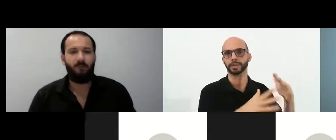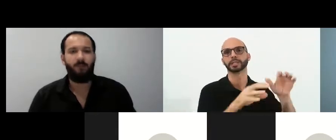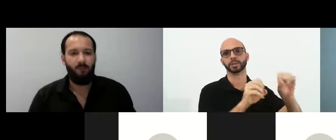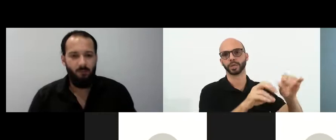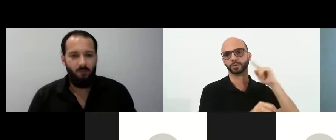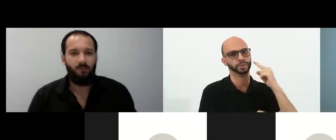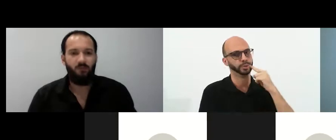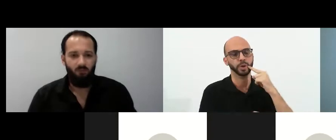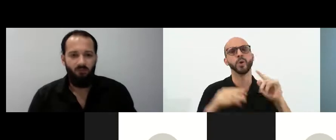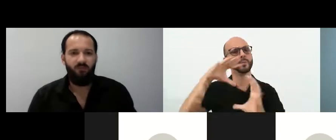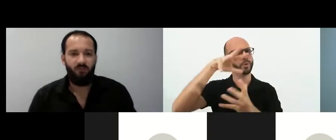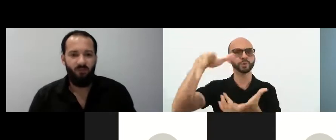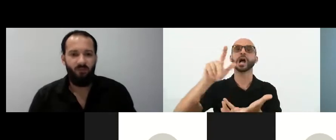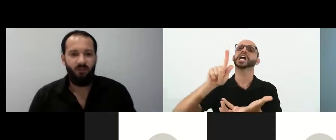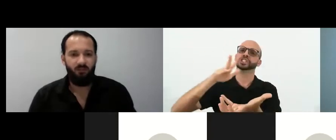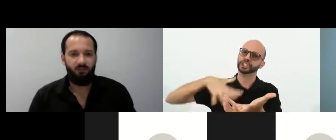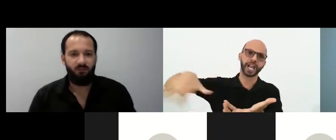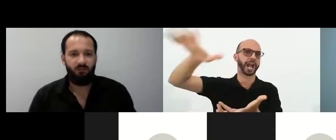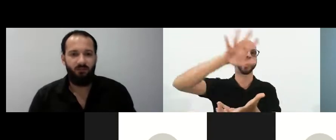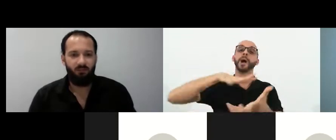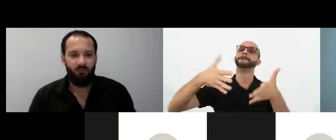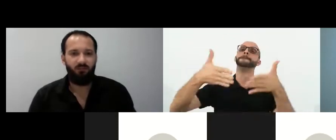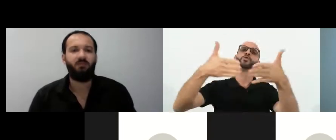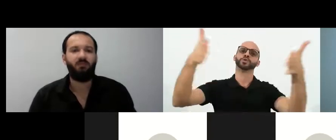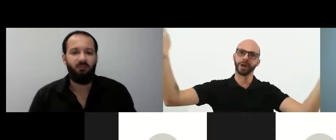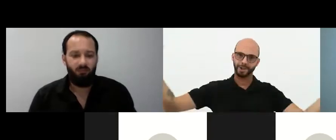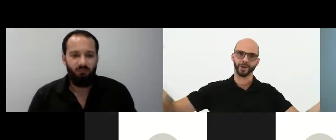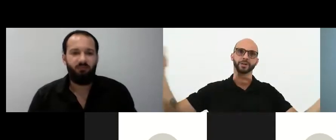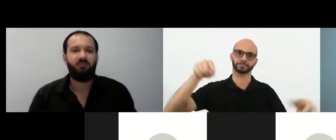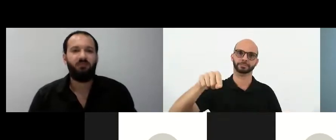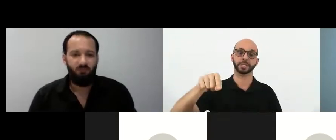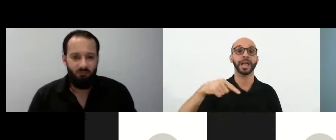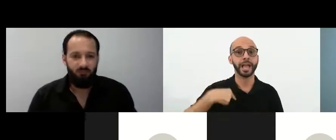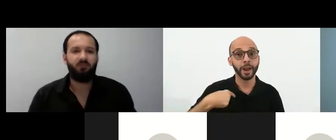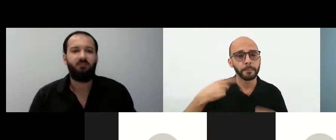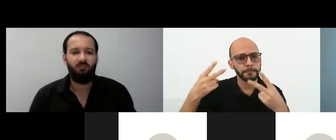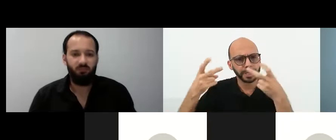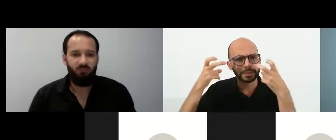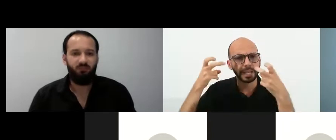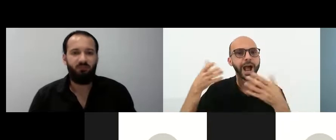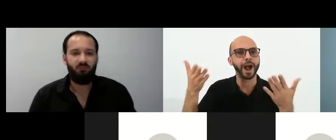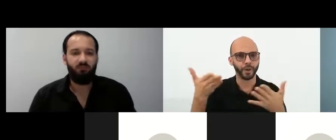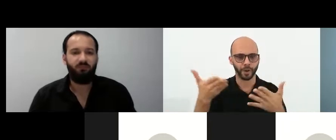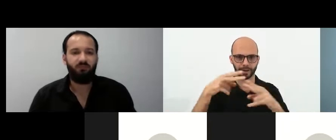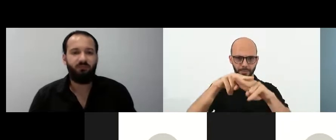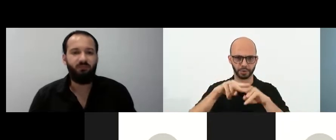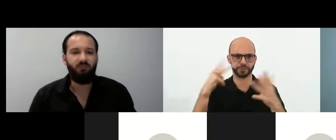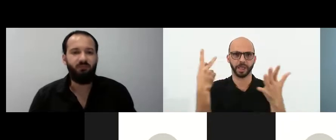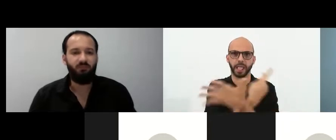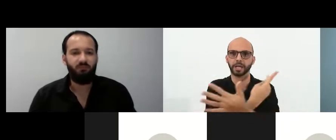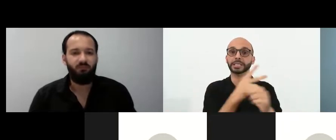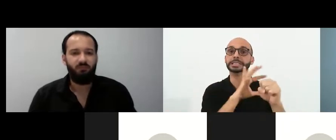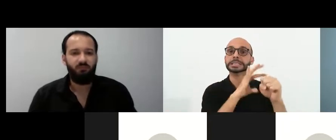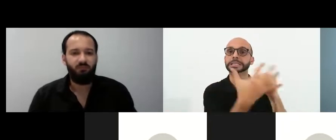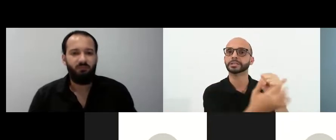não é só isso. Não é só o ensino, por exemplo, só para o surdo, né? É para todos. Nós temos que pensar,